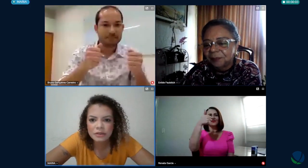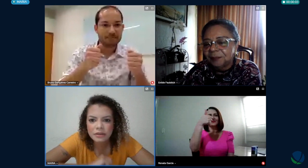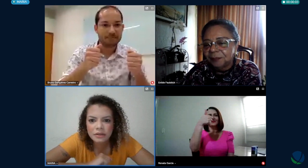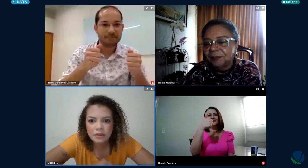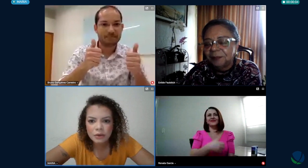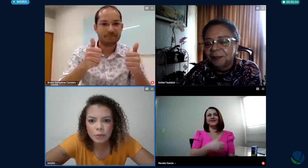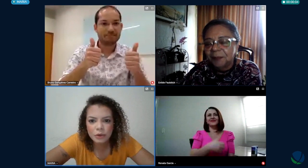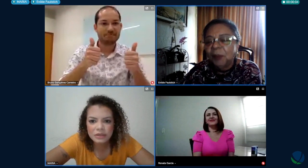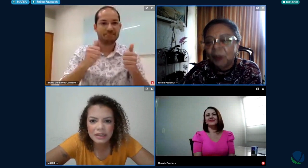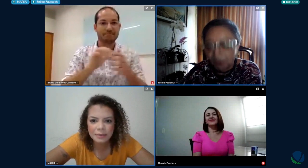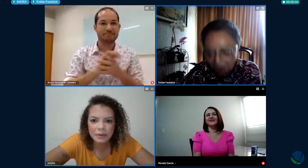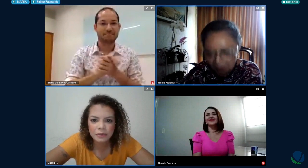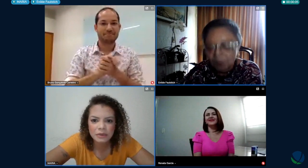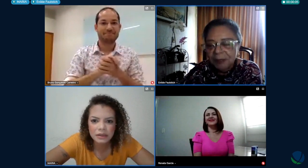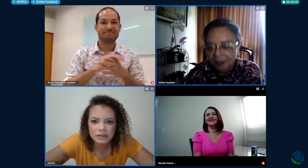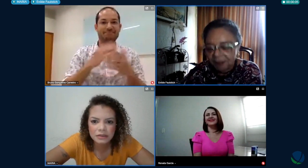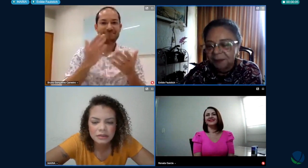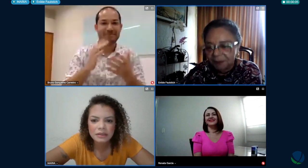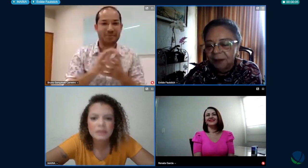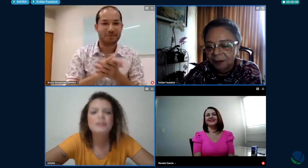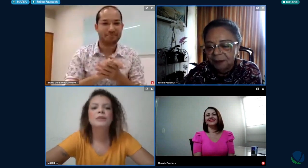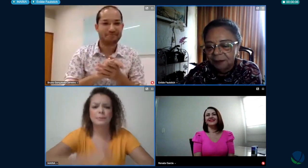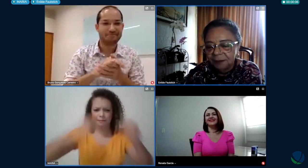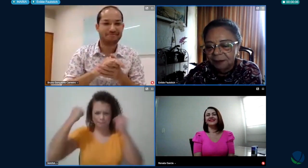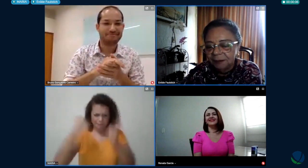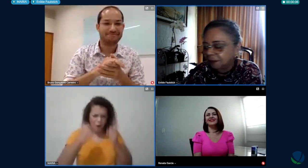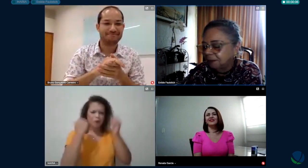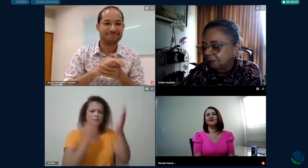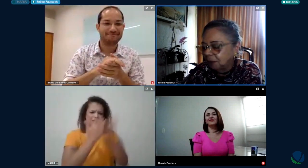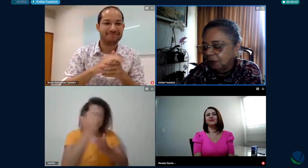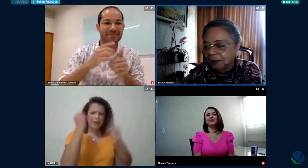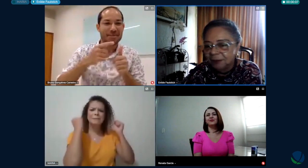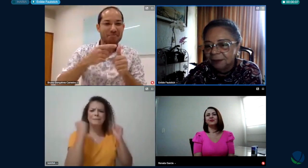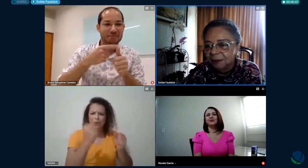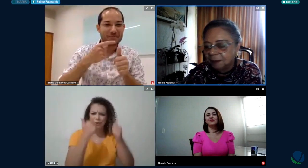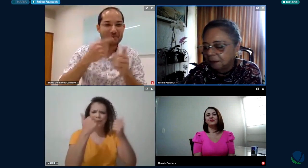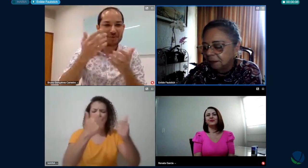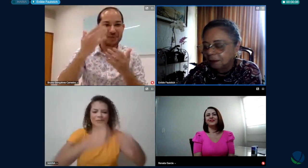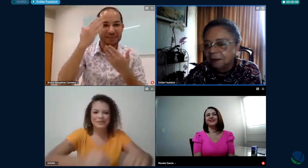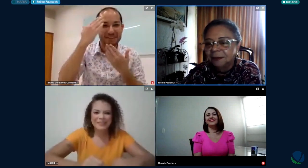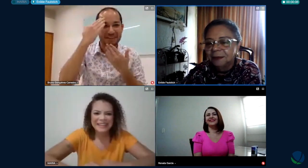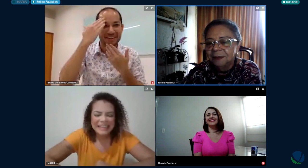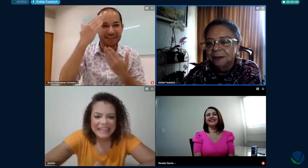Posso começar então, professora Nilde? Pode começar. O Bruno está perguntando? Pode.